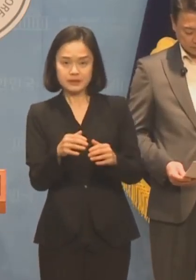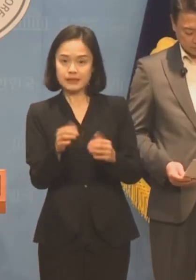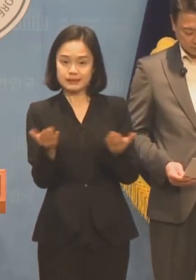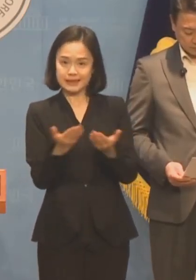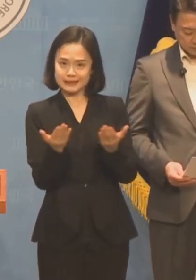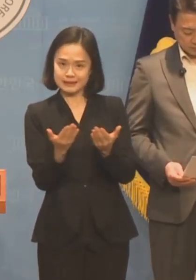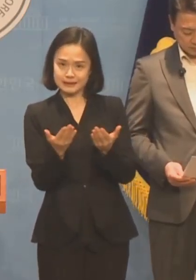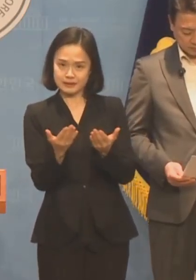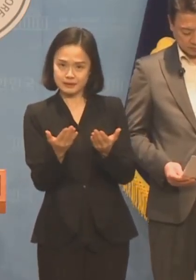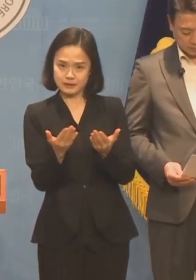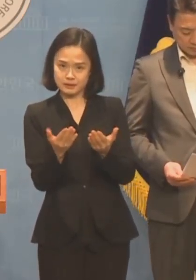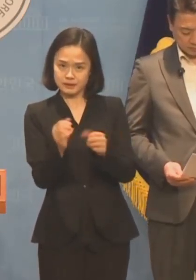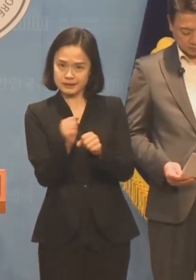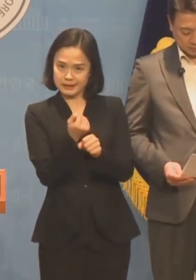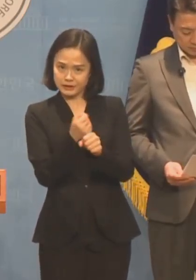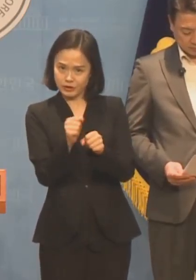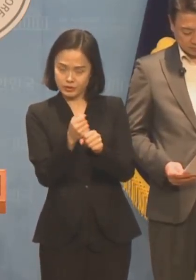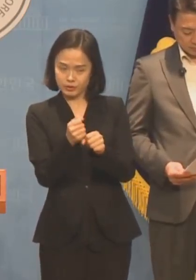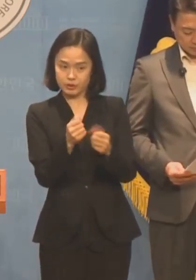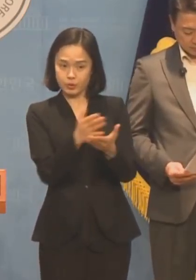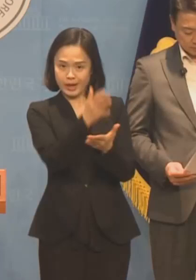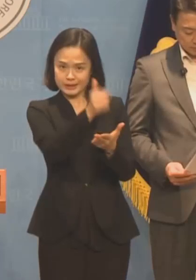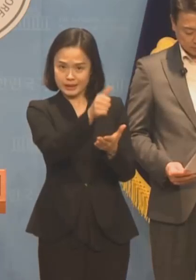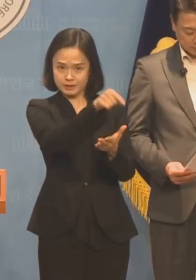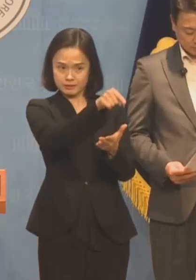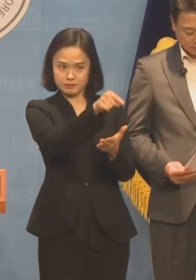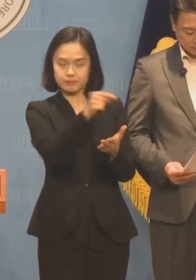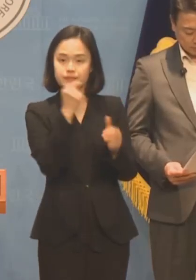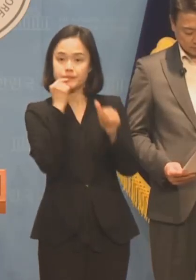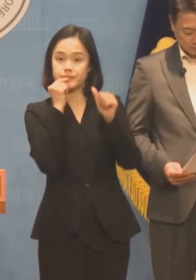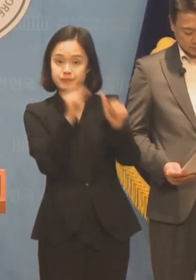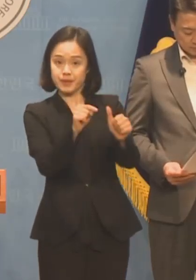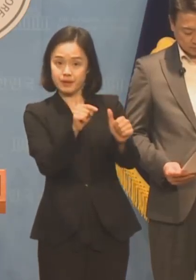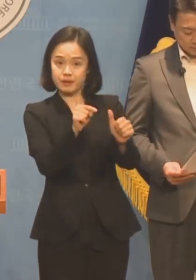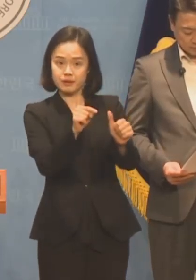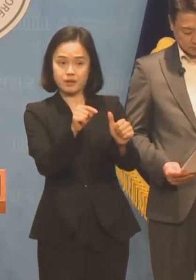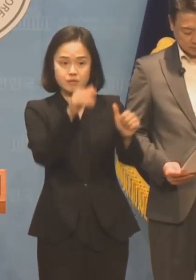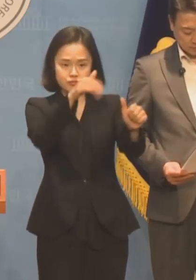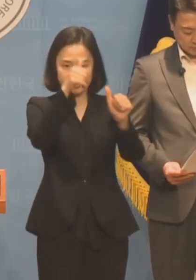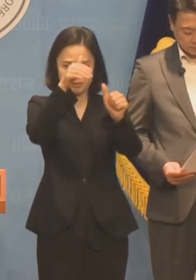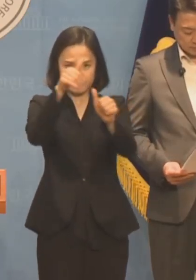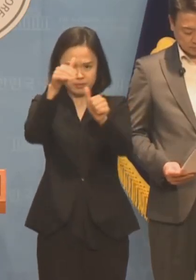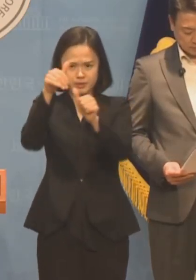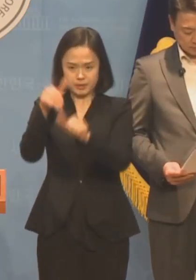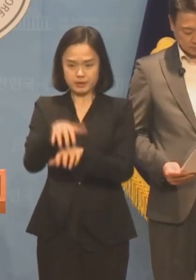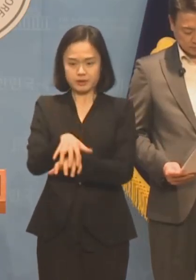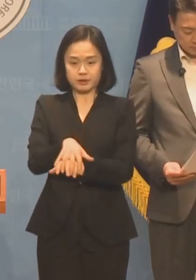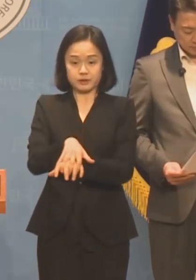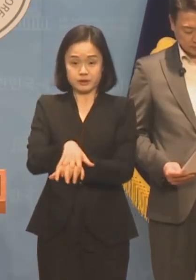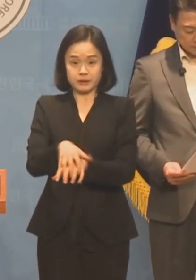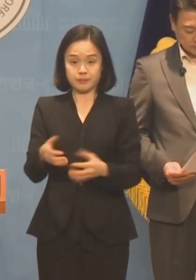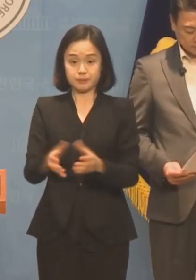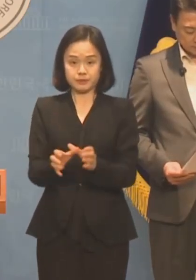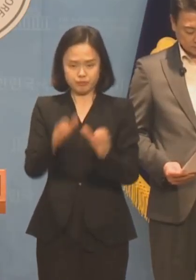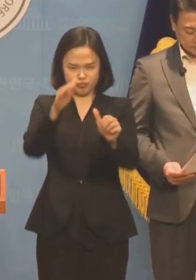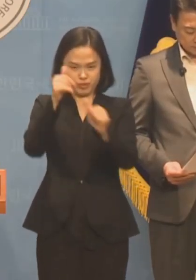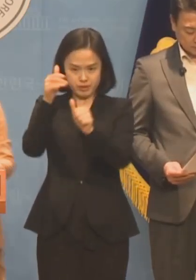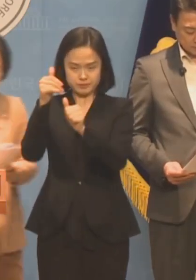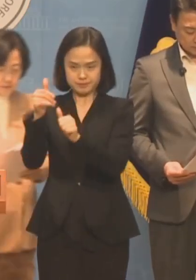것 같으니 대대장과 주요 지휘자를 소집하고 수호신 TF도 소집하라고